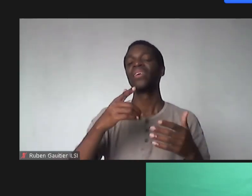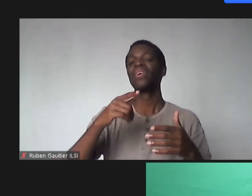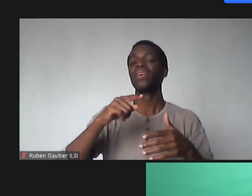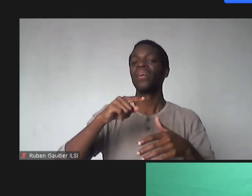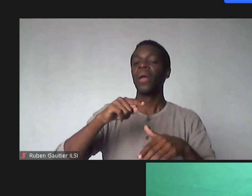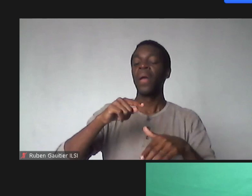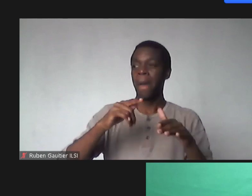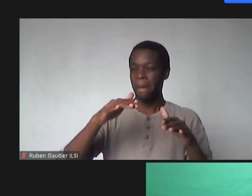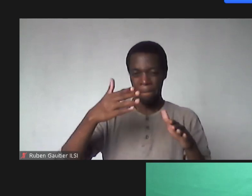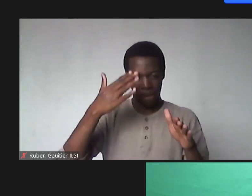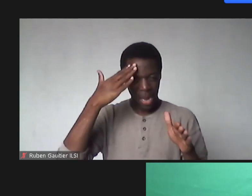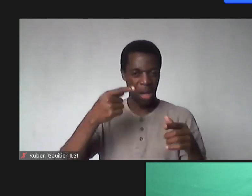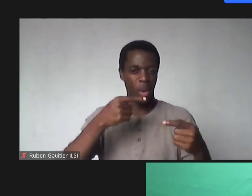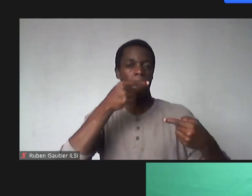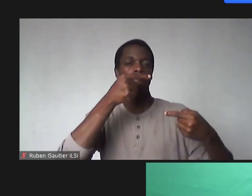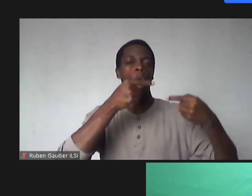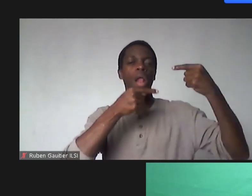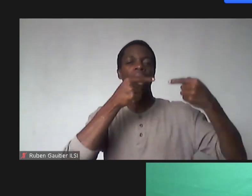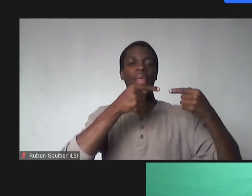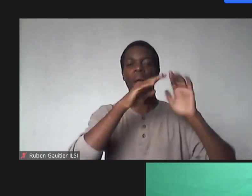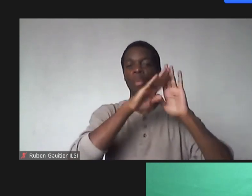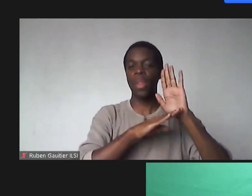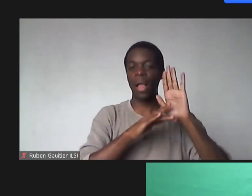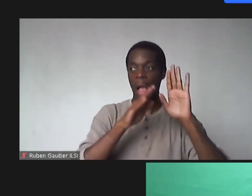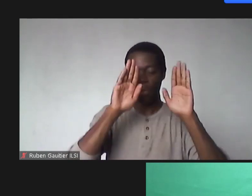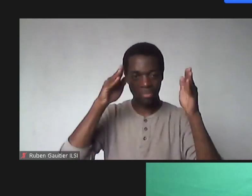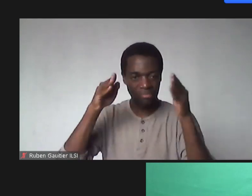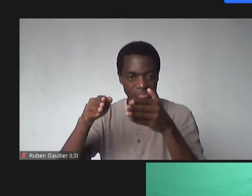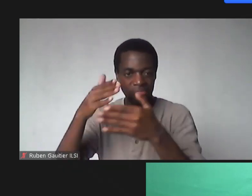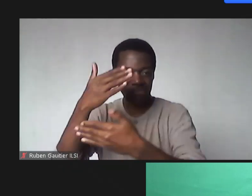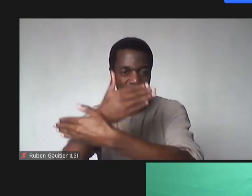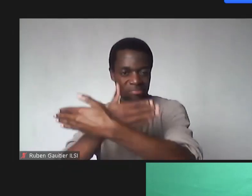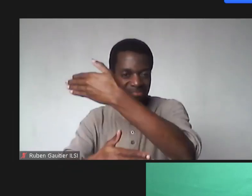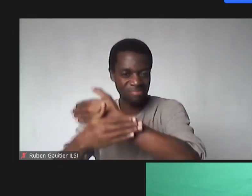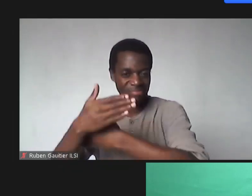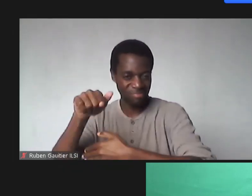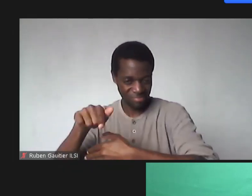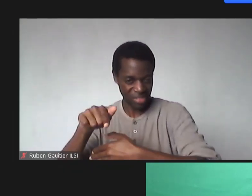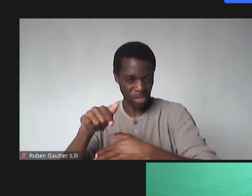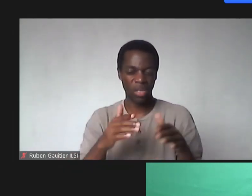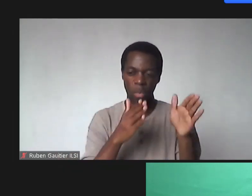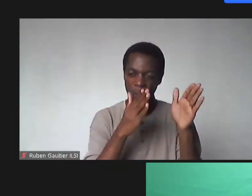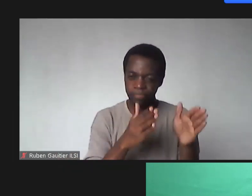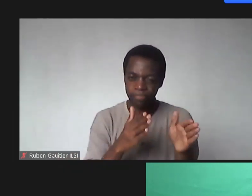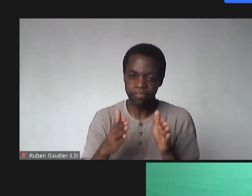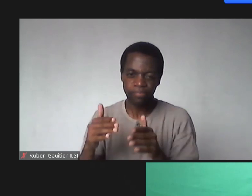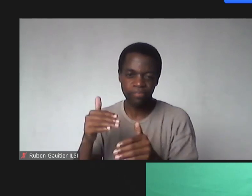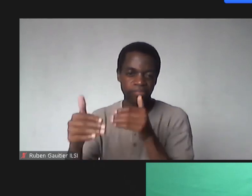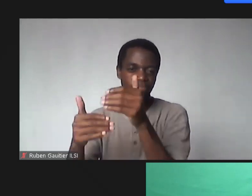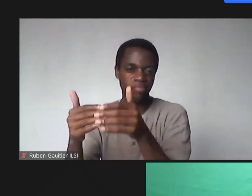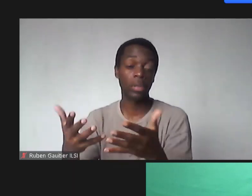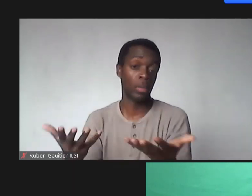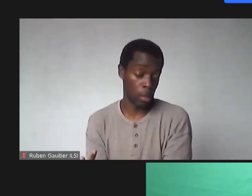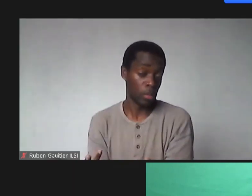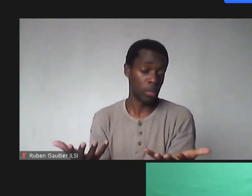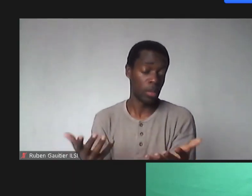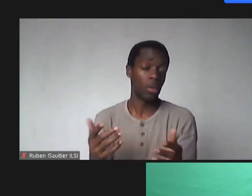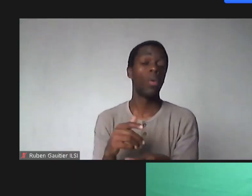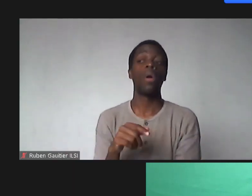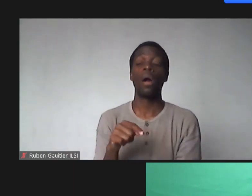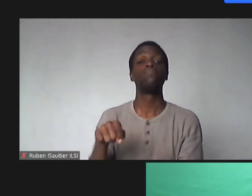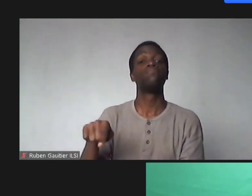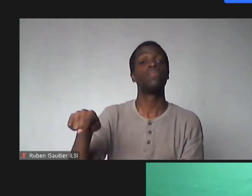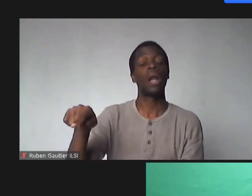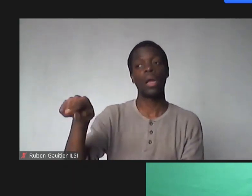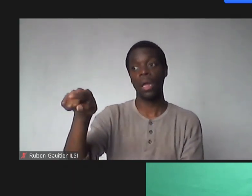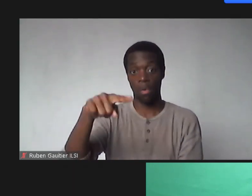Bien, para que esa política alcance sus objetivos específicos y contribuyan a una mayor efectividad social de la acción pública, es necesario producir informaciones